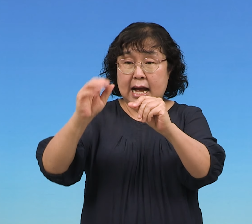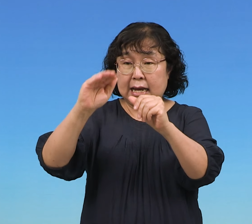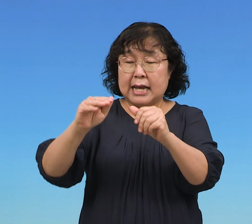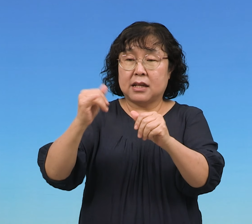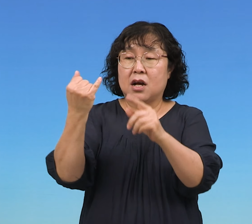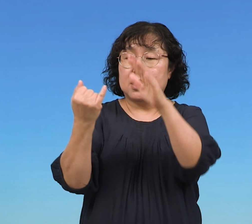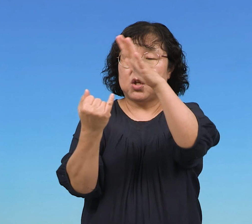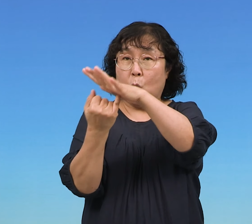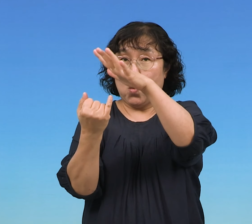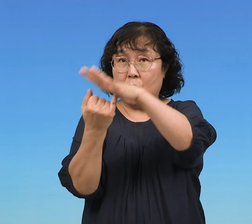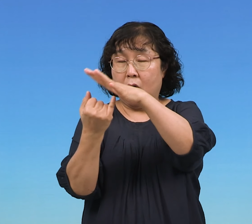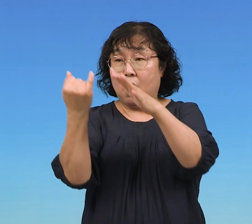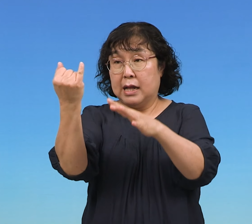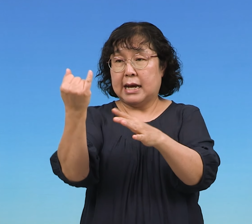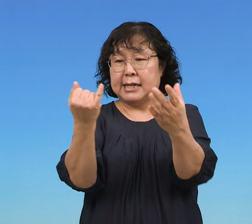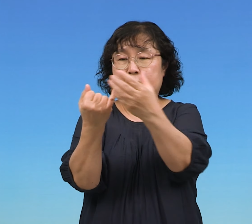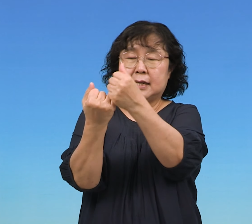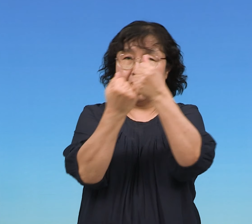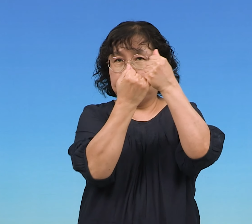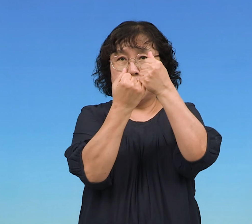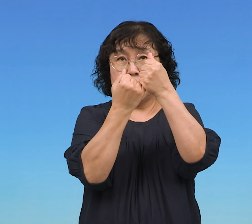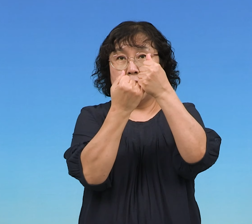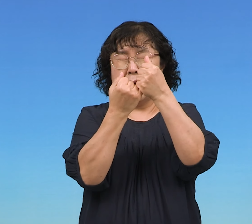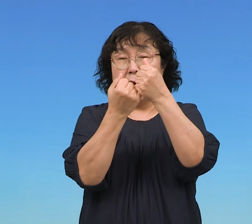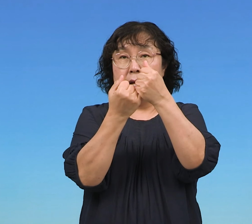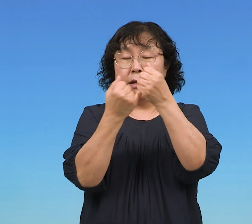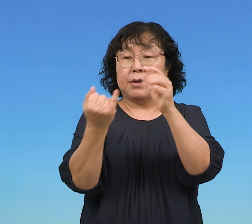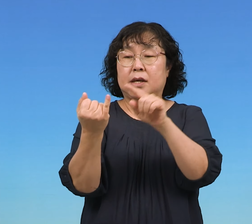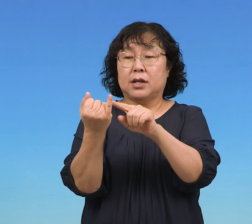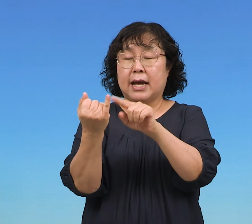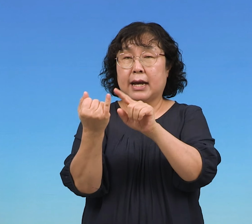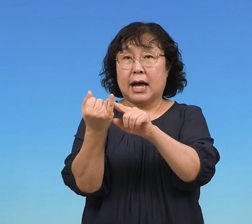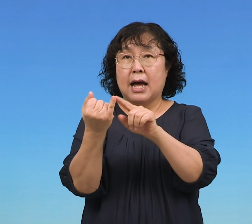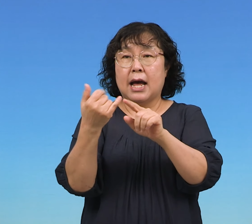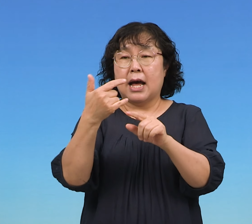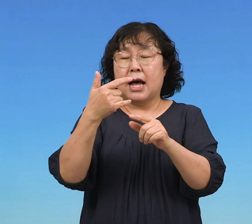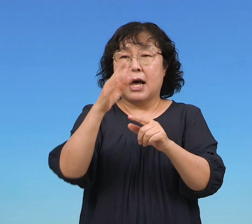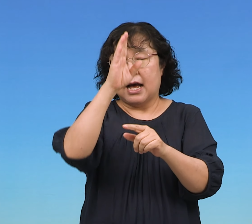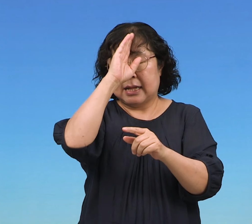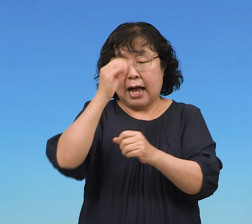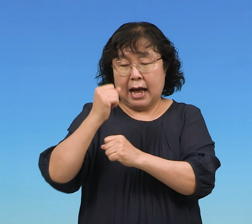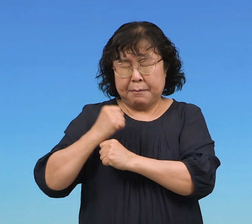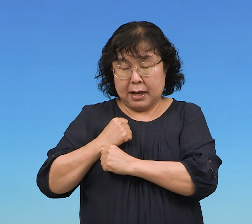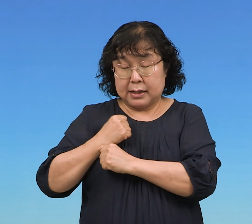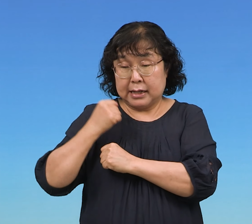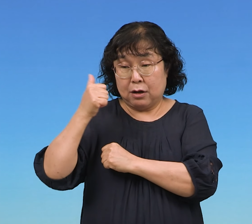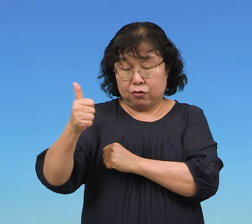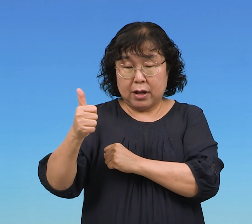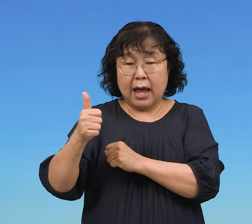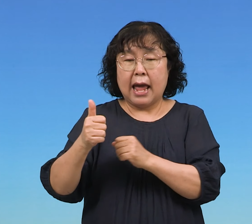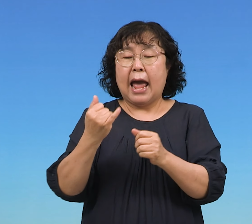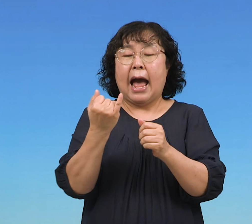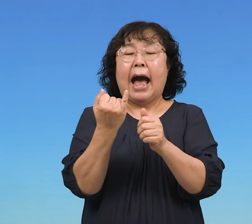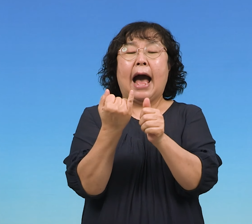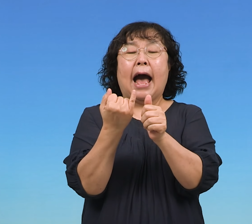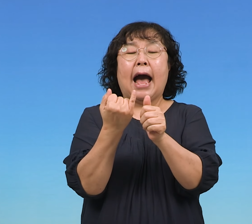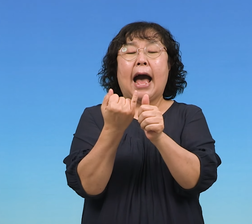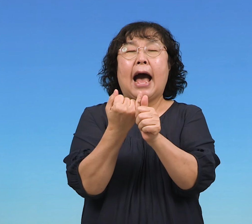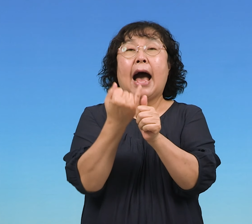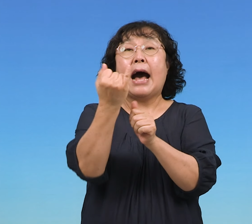소녀 하나를 사로잡음에 그가 나아만의 아내에게 수종을 들더니, 이 어린아이가 뭘